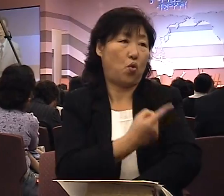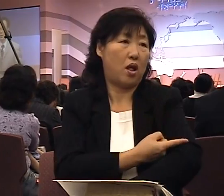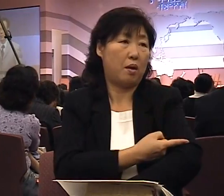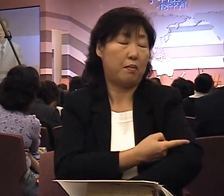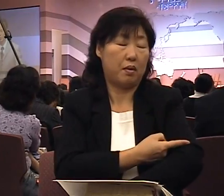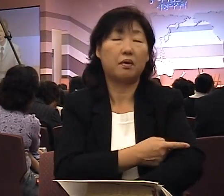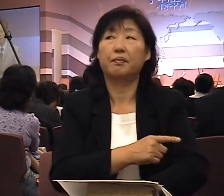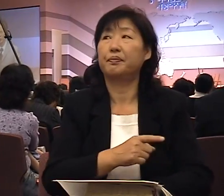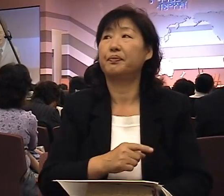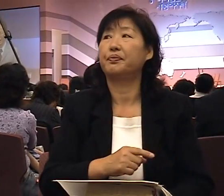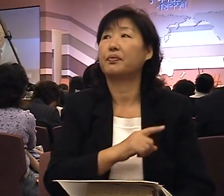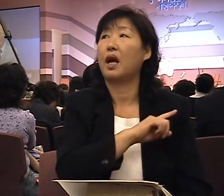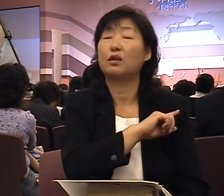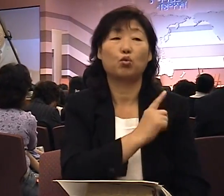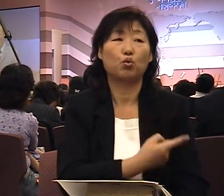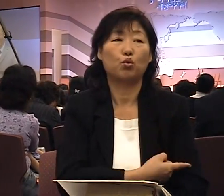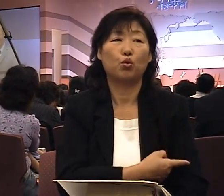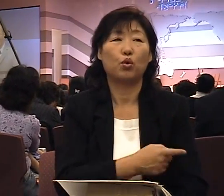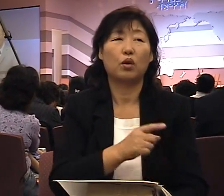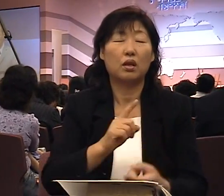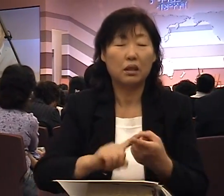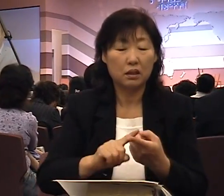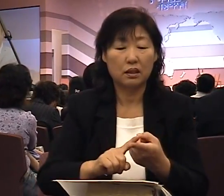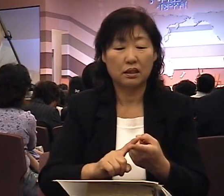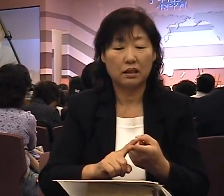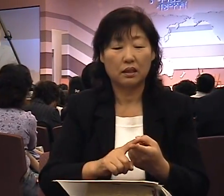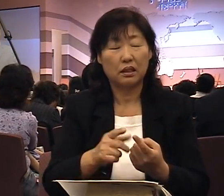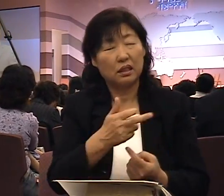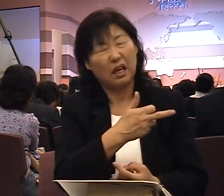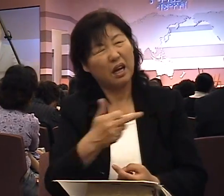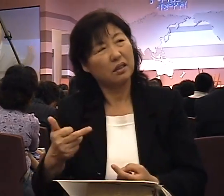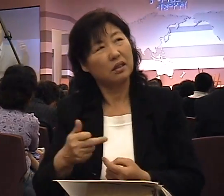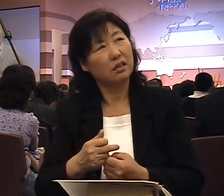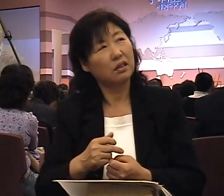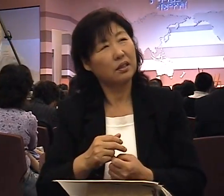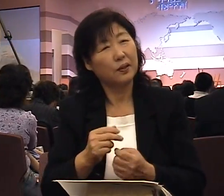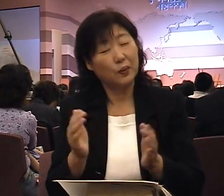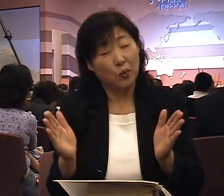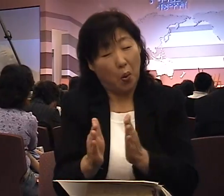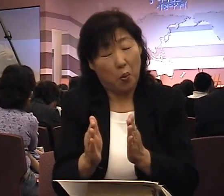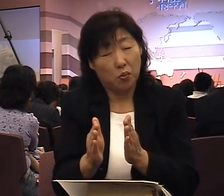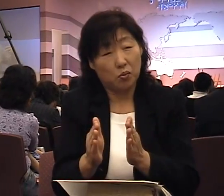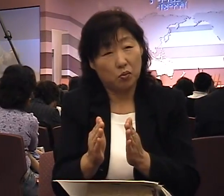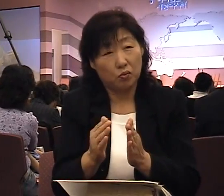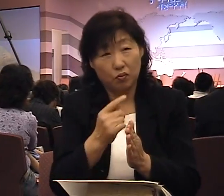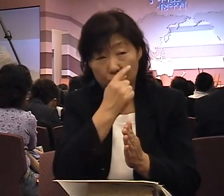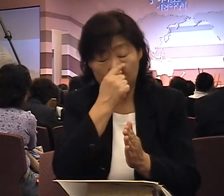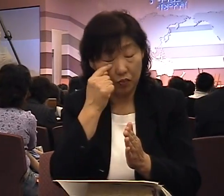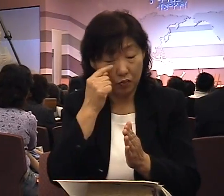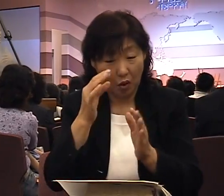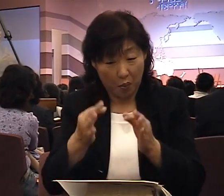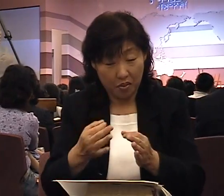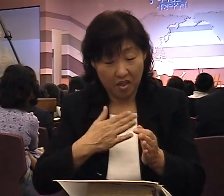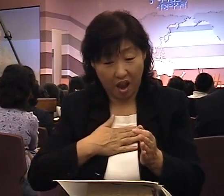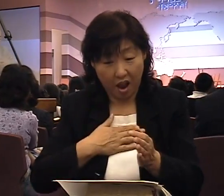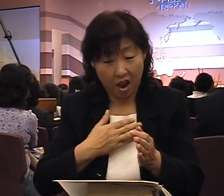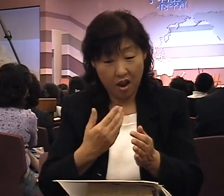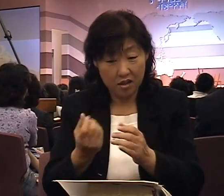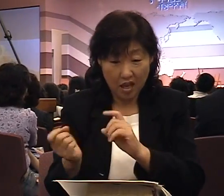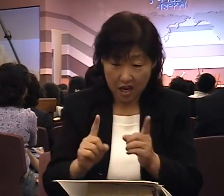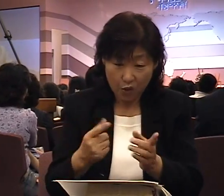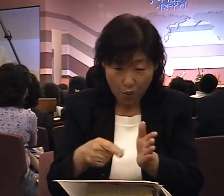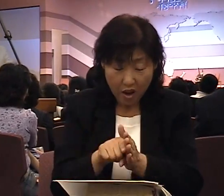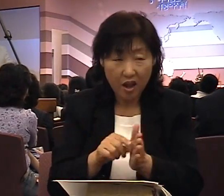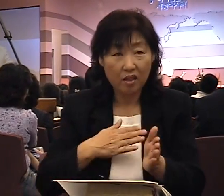여러분 보세요. 하나님의 주권을 우리가 굉장히 좁은 눈으로 보면은 나 한 사람을 위해 나를 살리기 위해 나